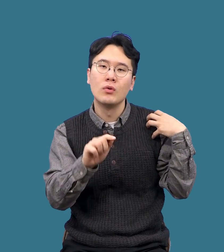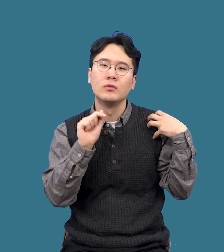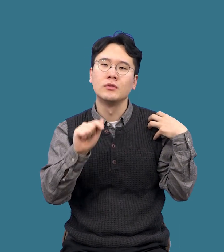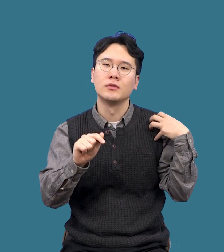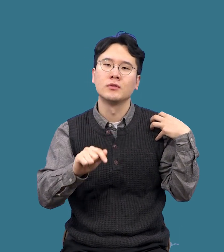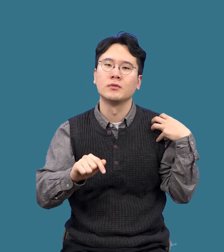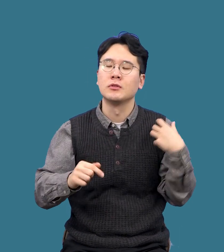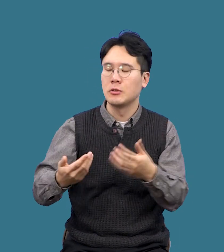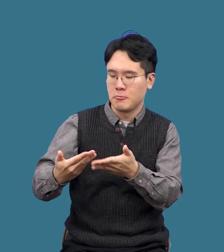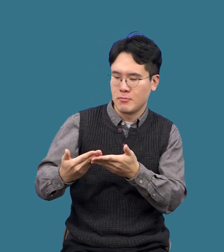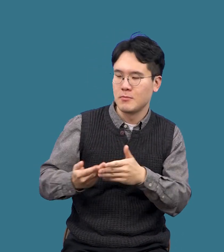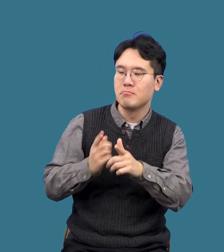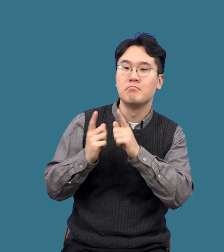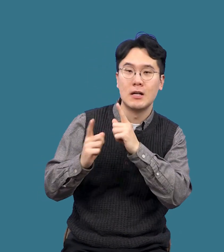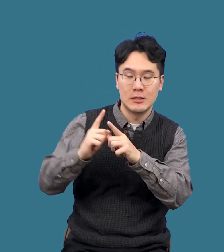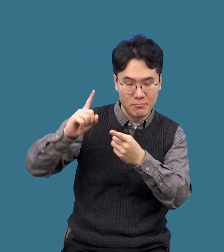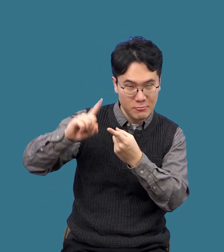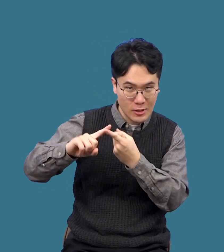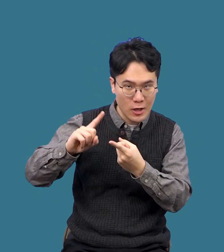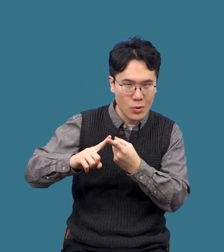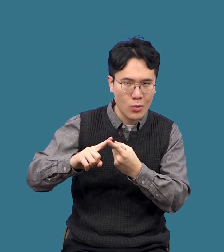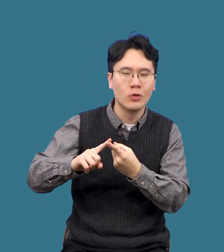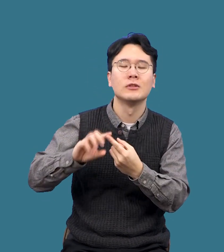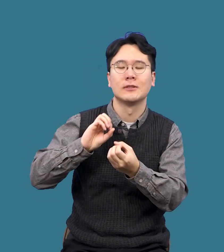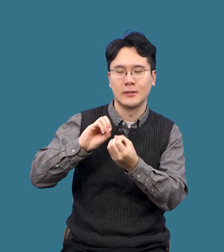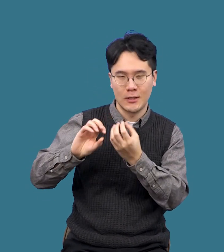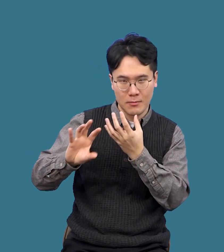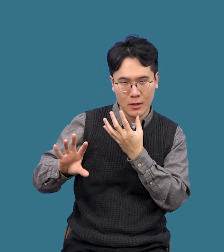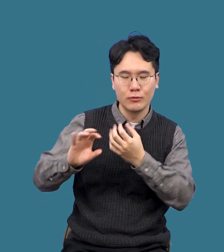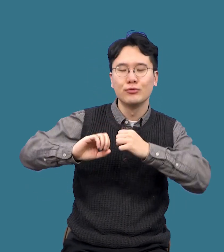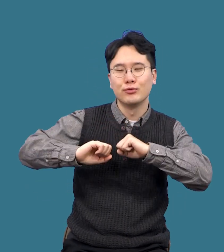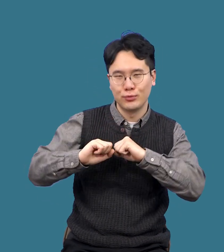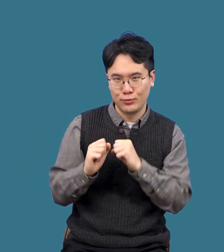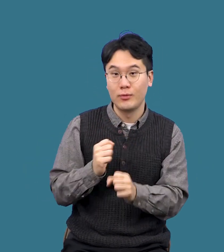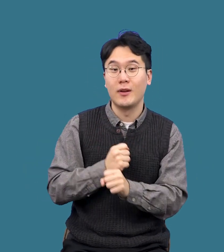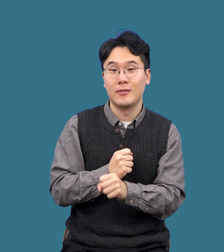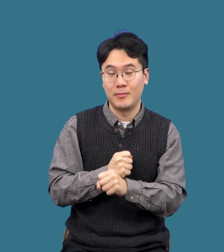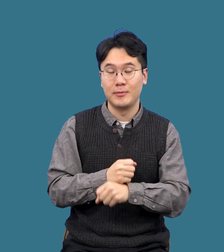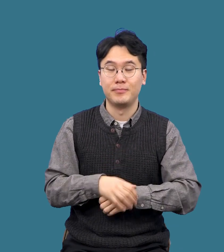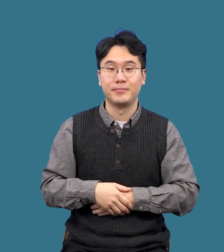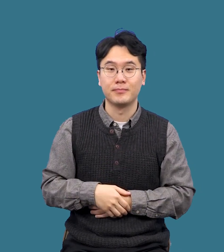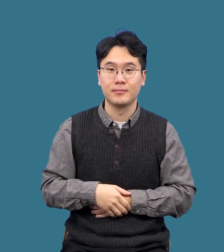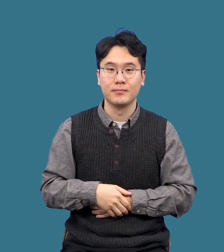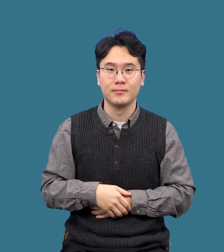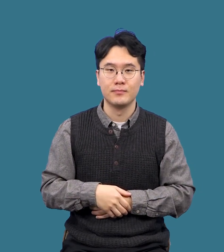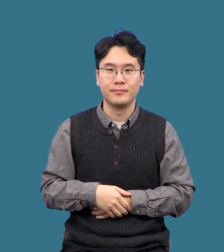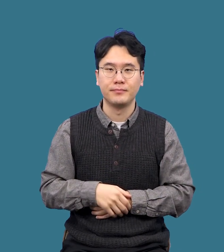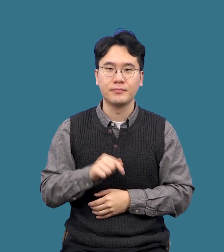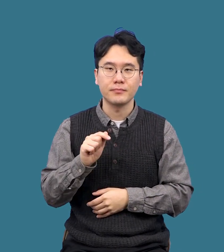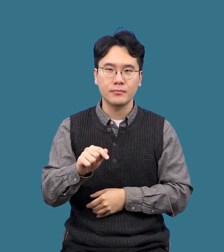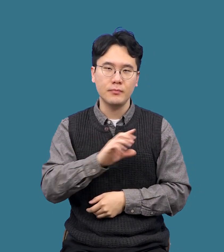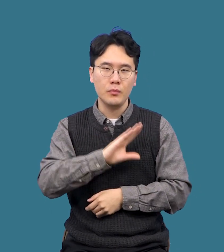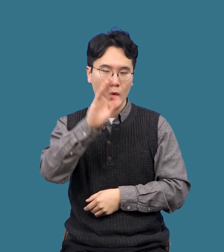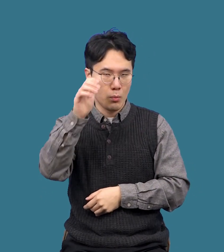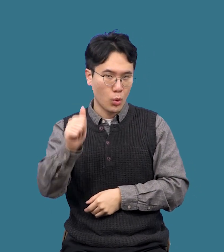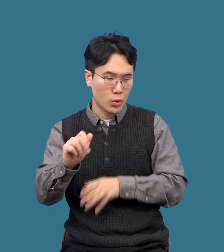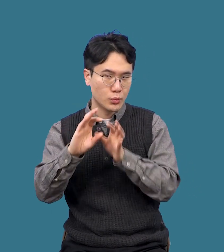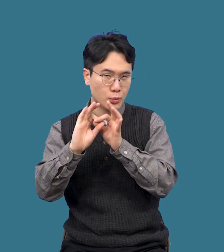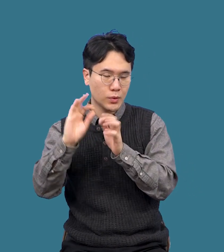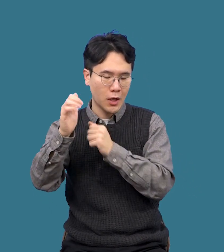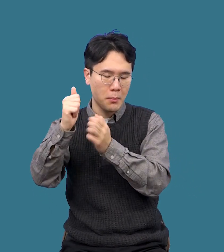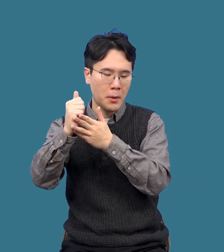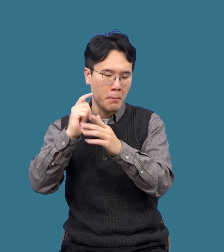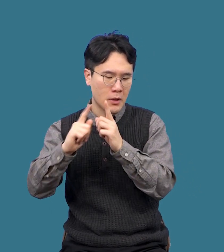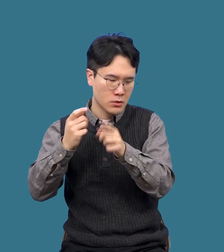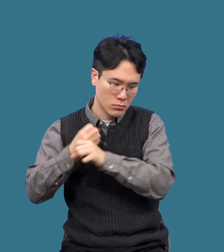앞에 응답하는 것입니다. 리더를 통해 하나님의 말씀이 회중들에게, 백성들에게 전달되고